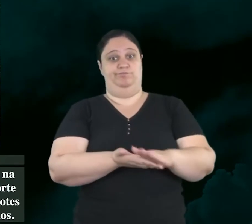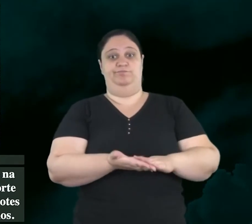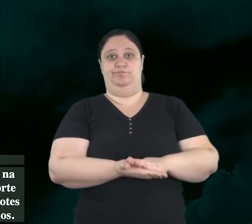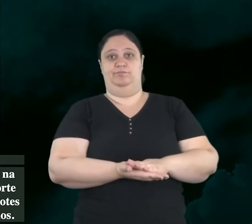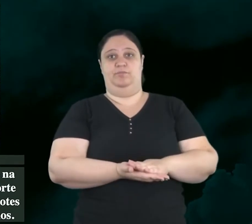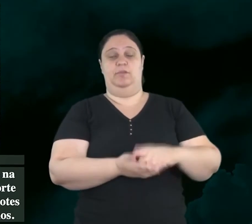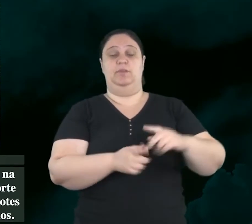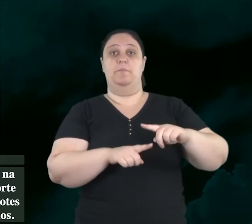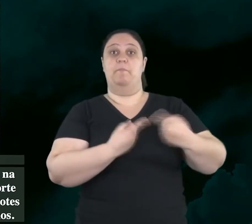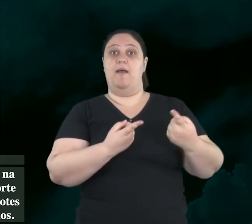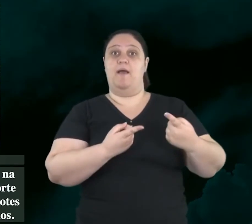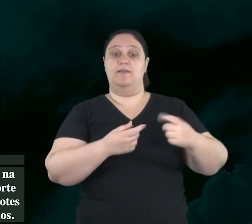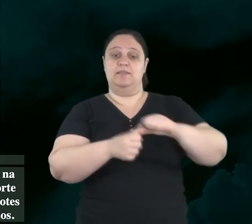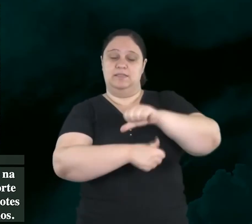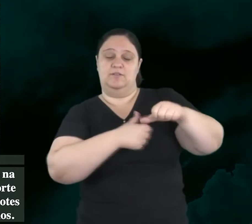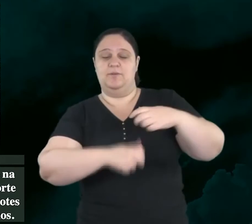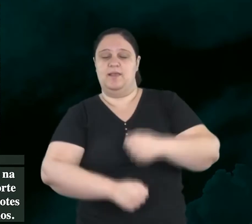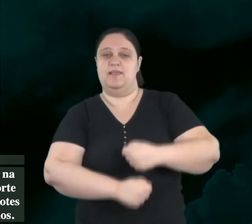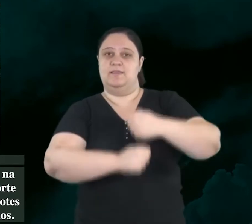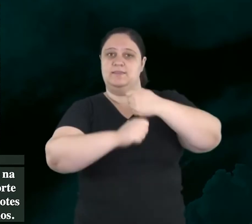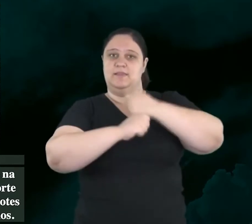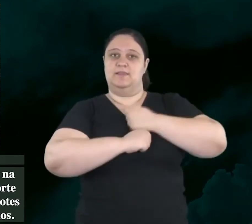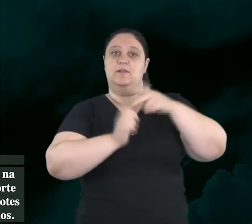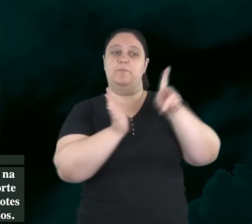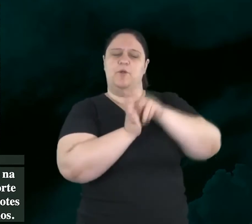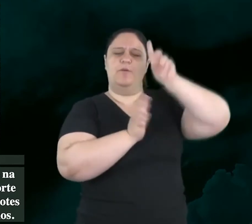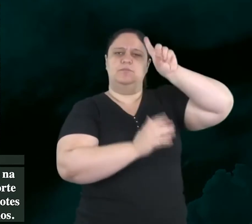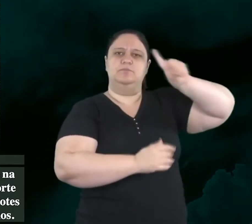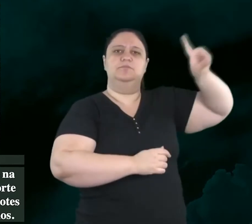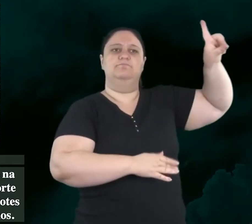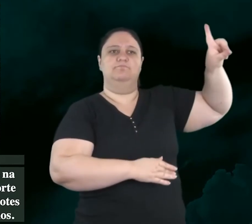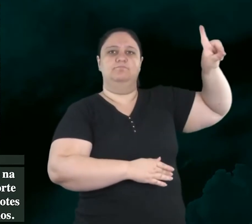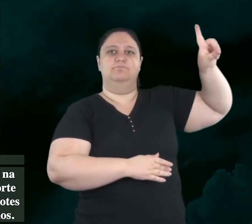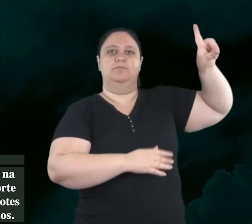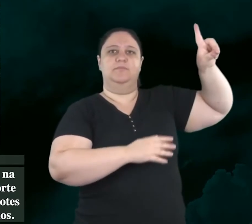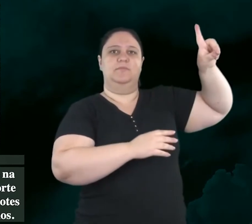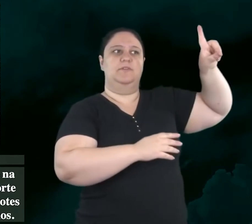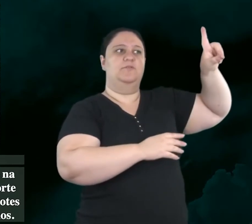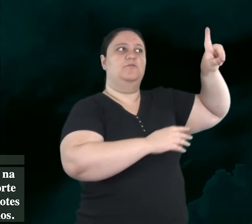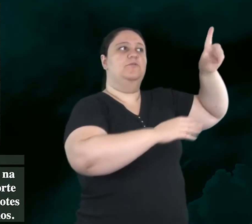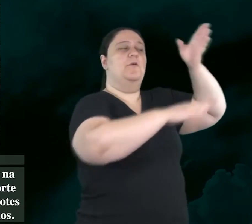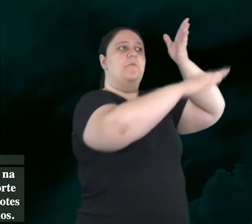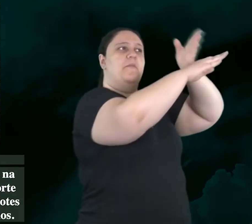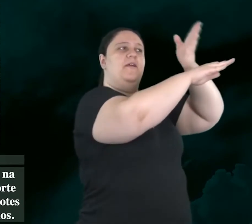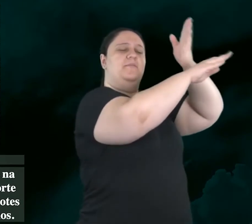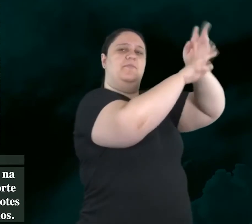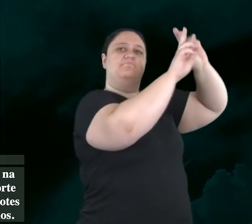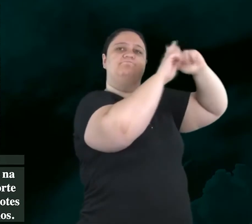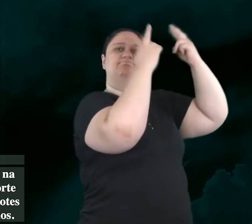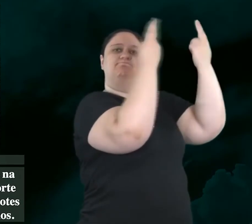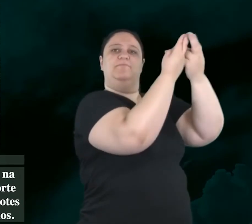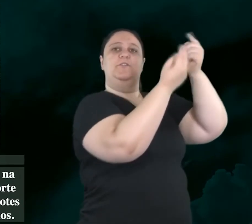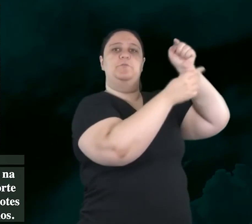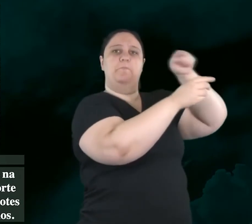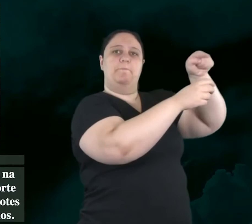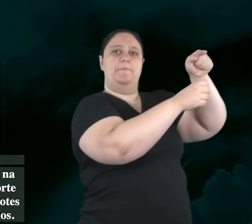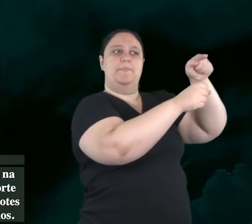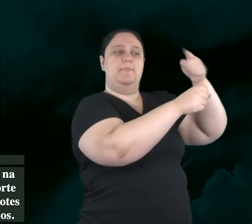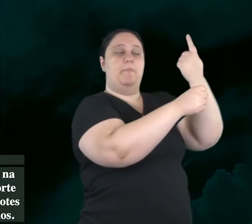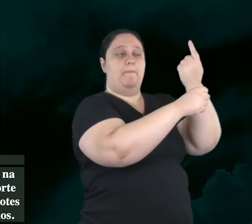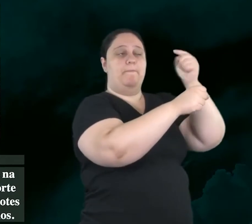serão sacerdotes de Deus e de Cristo e reinarão com ele os 1000 anos. Queridos